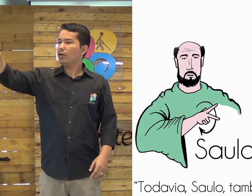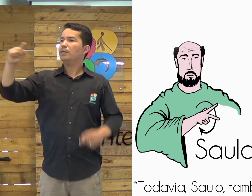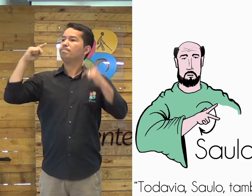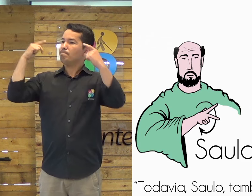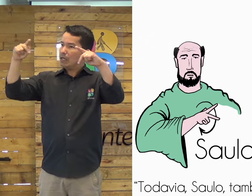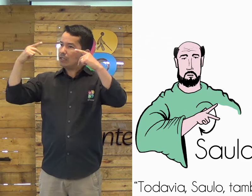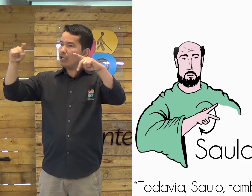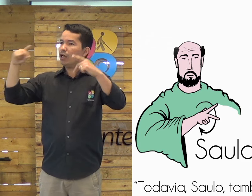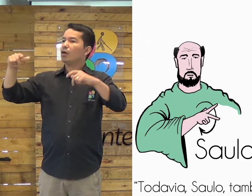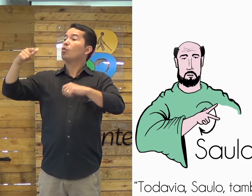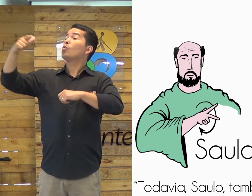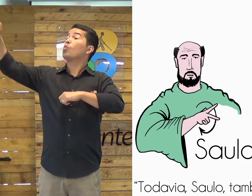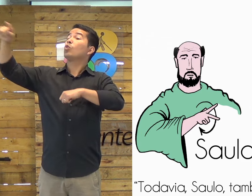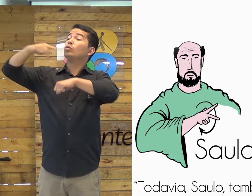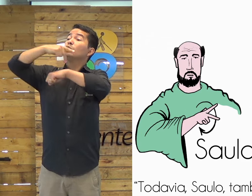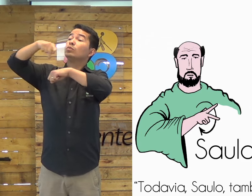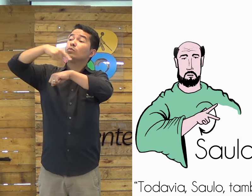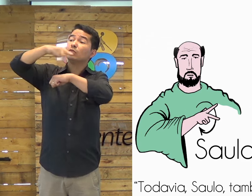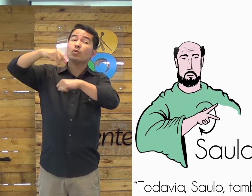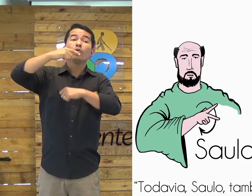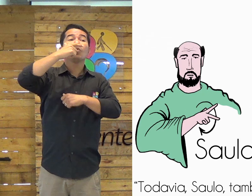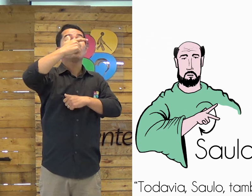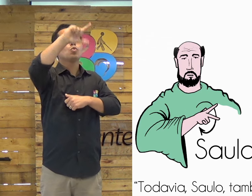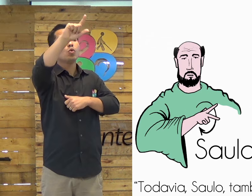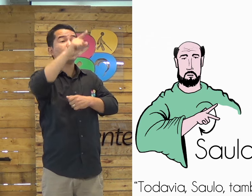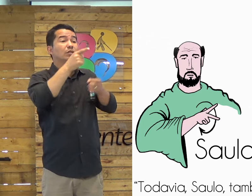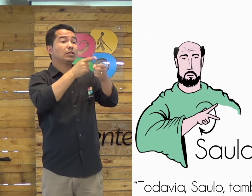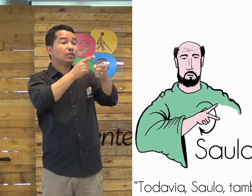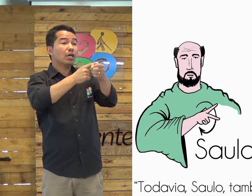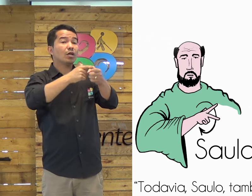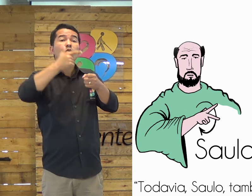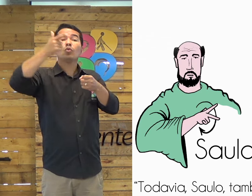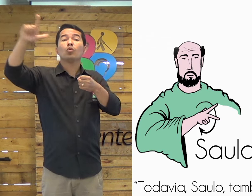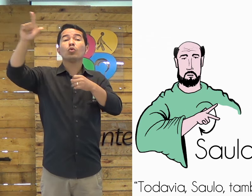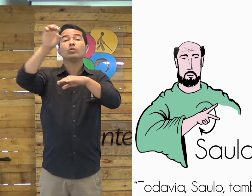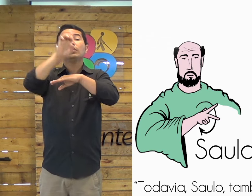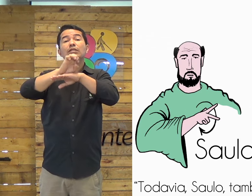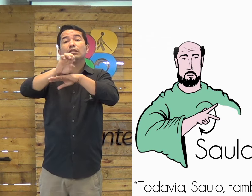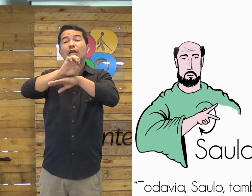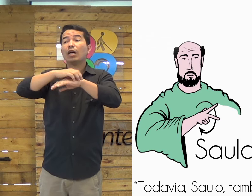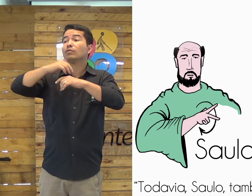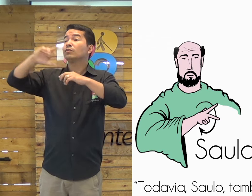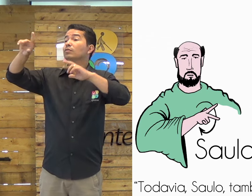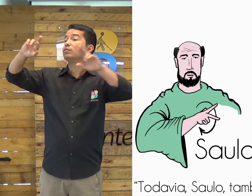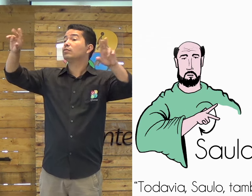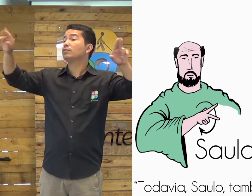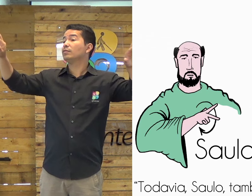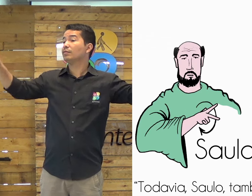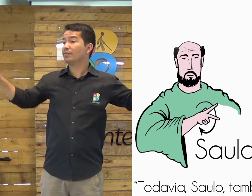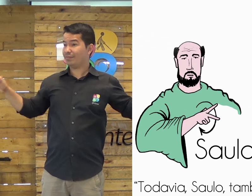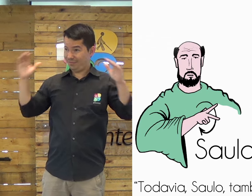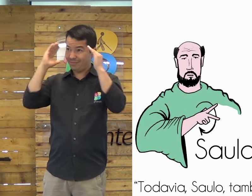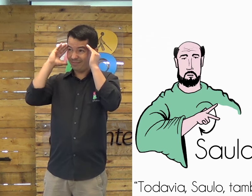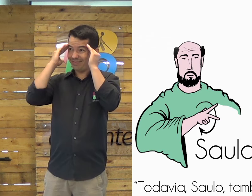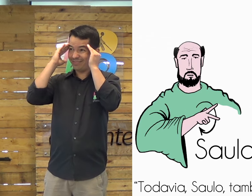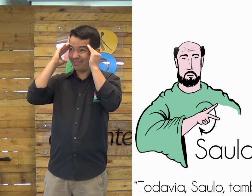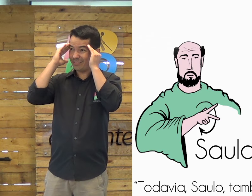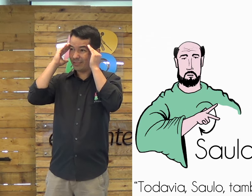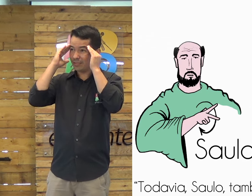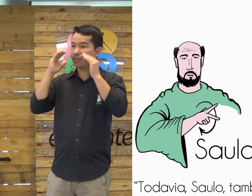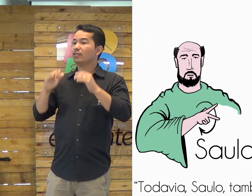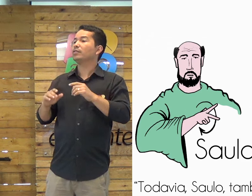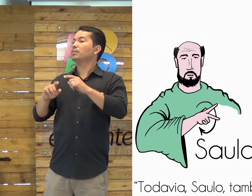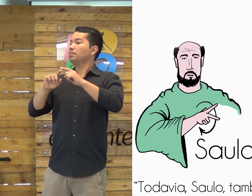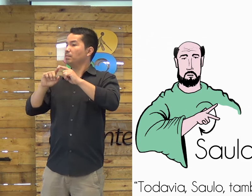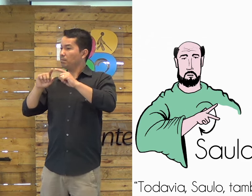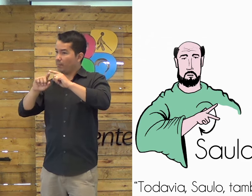Paulo foi escolhido por Deus. Foi escolhido por Deus para pregar em outros países, em outros estados, em outros lugares,